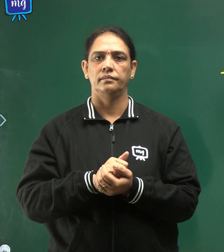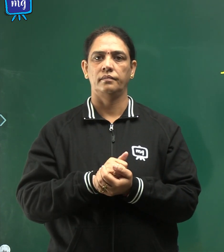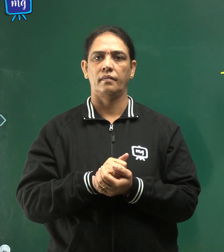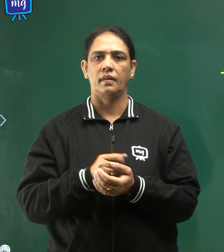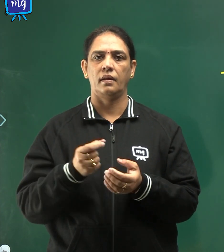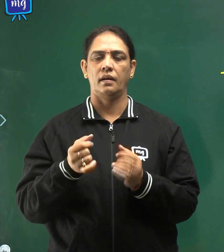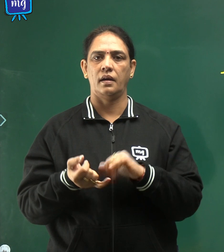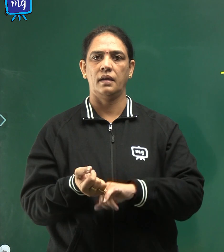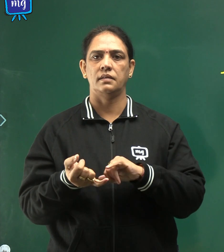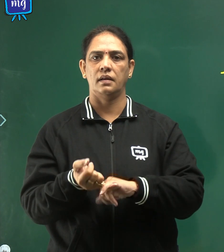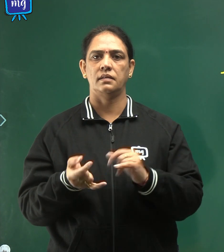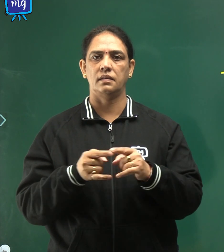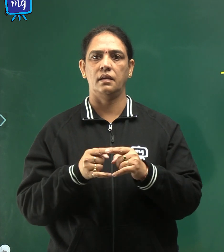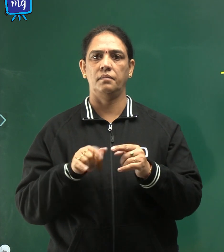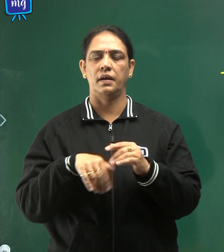सामाजिक विज्ञान में